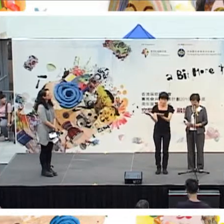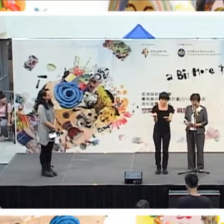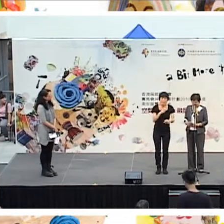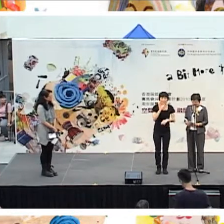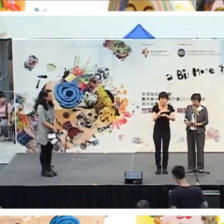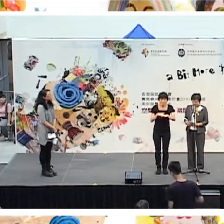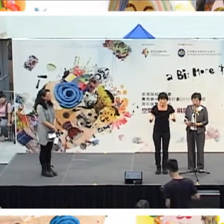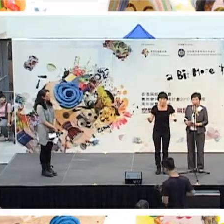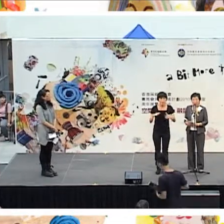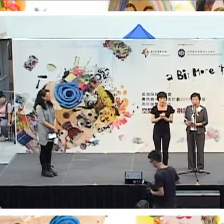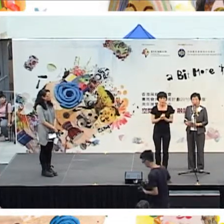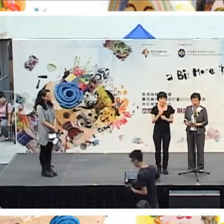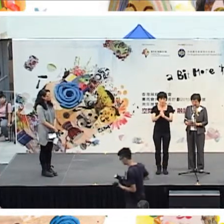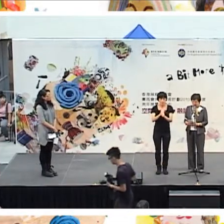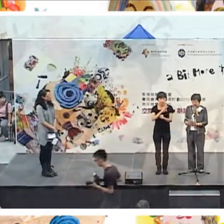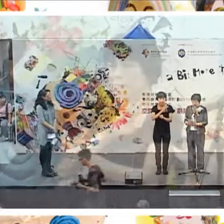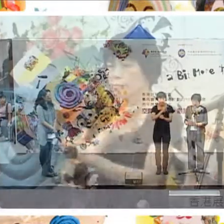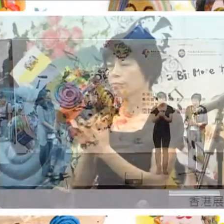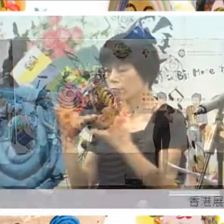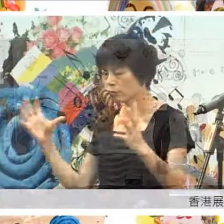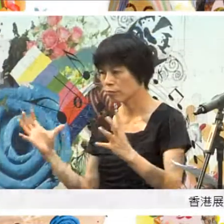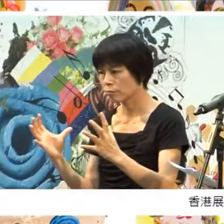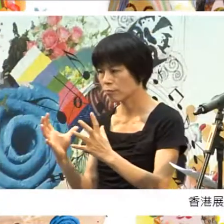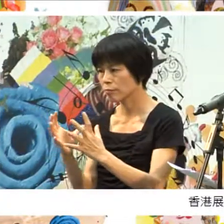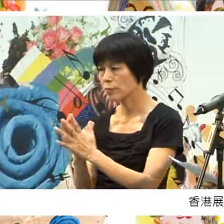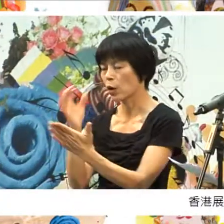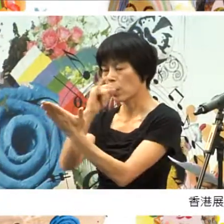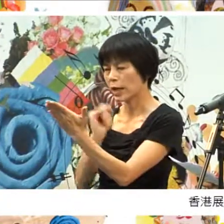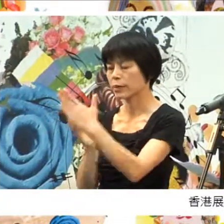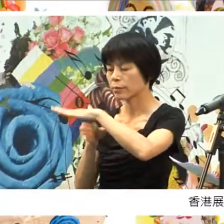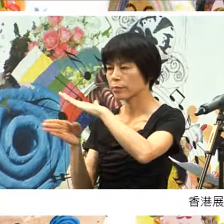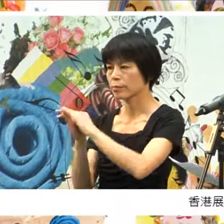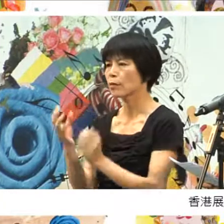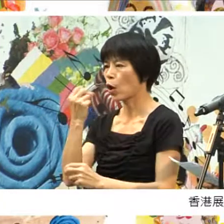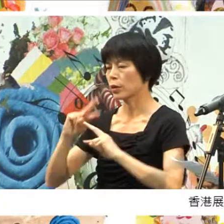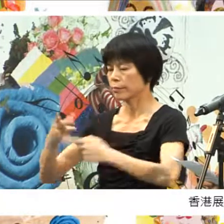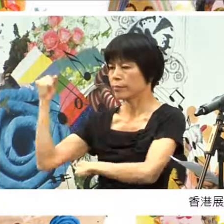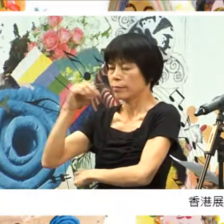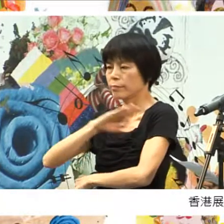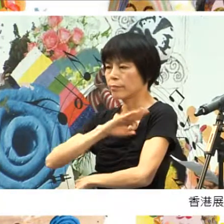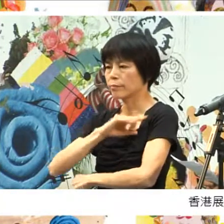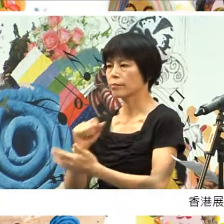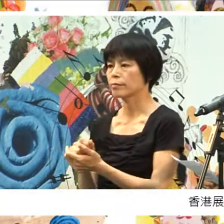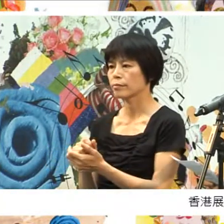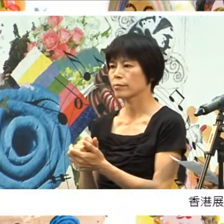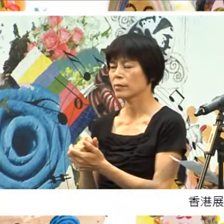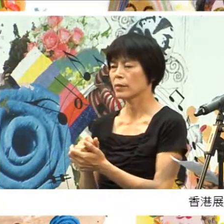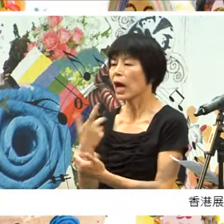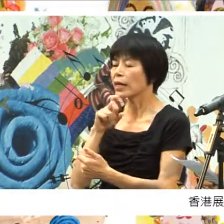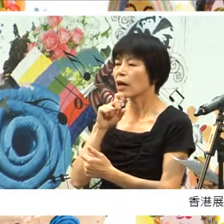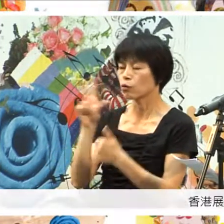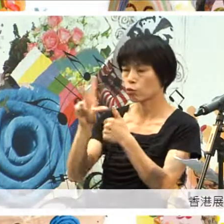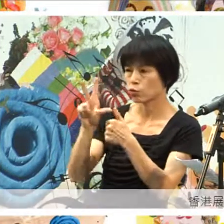安。賽馬會共融藝術工房咧，係香港展能藝術會。在主流藝術館裏面